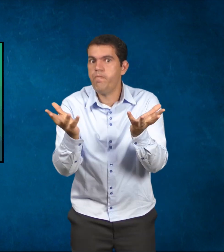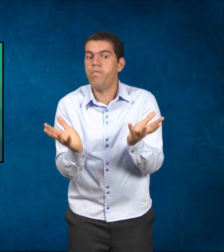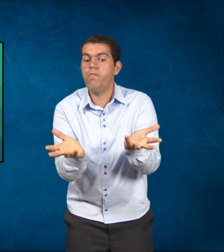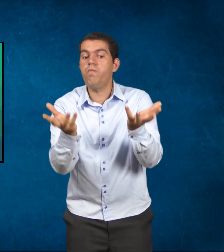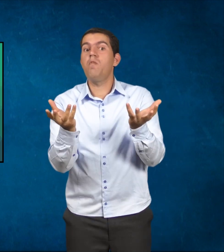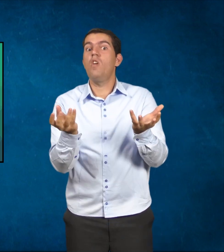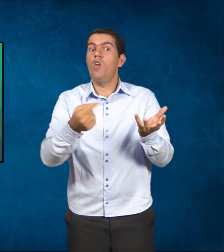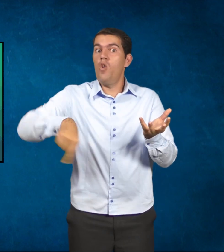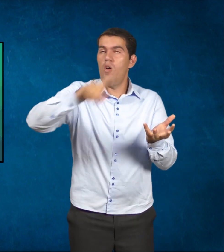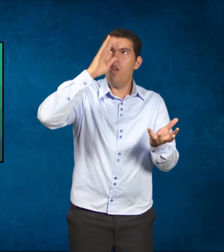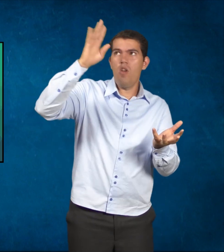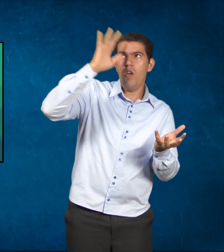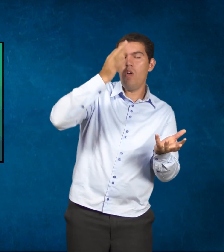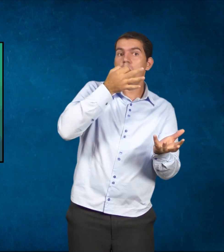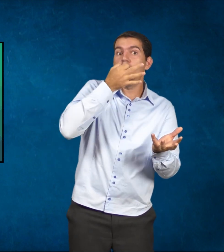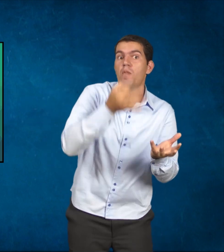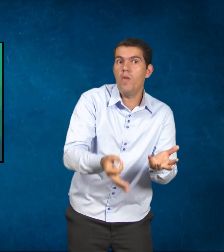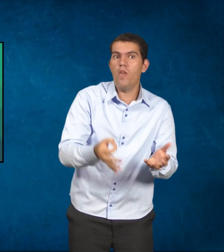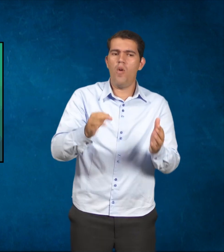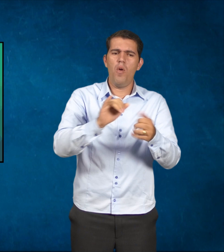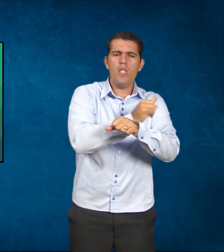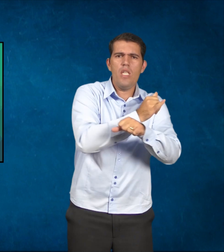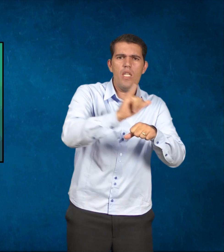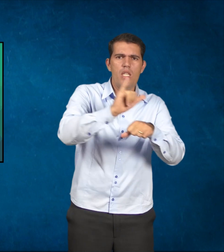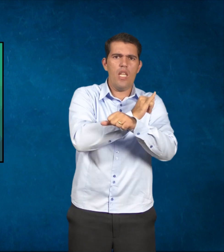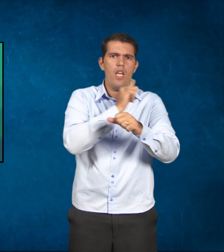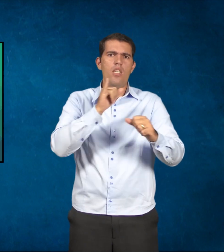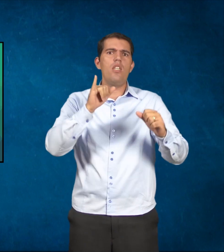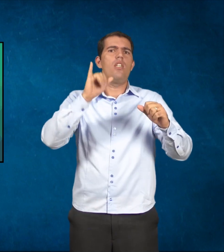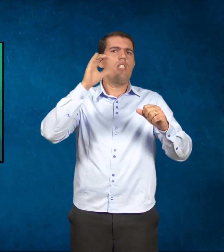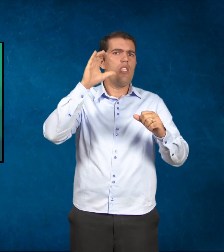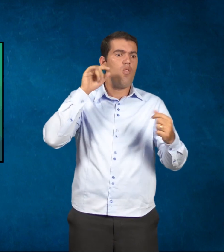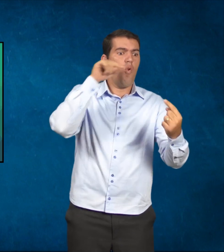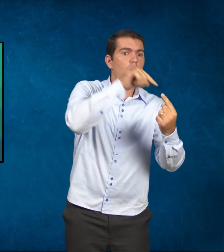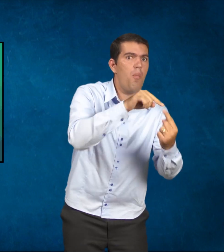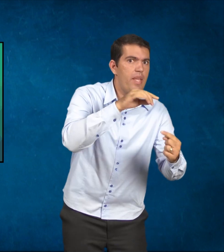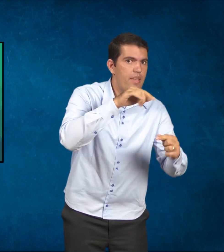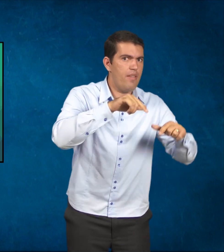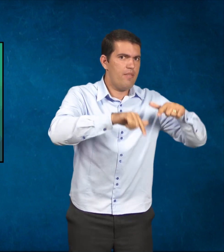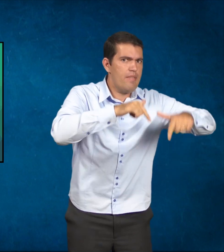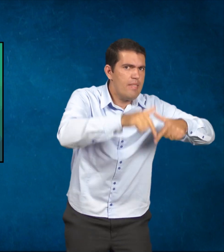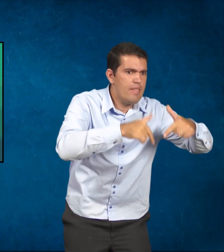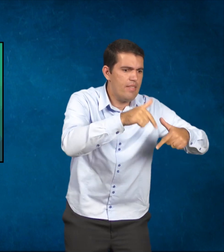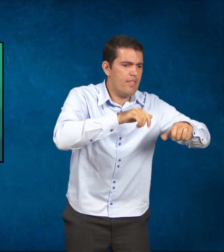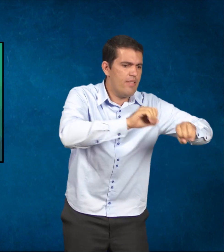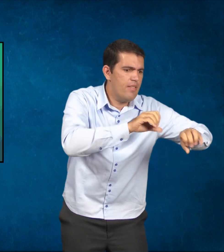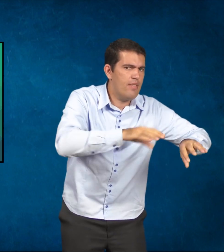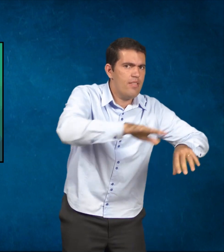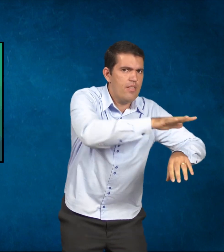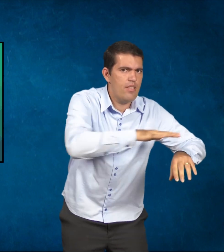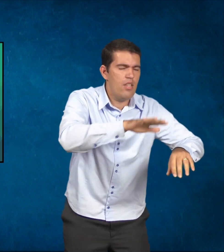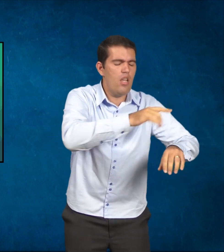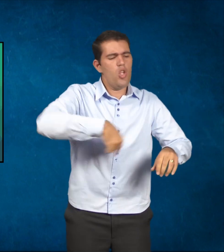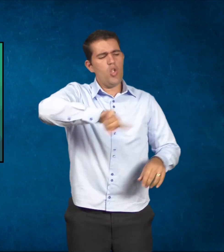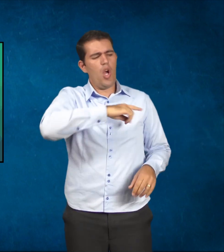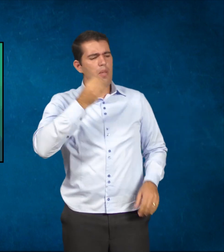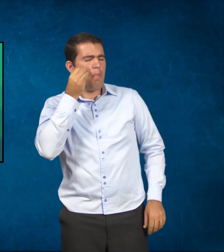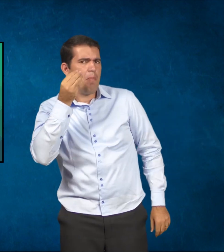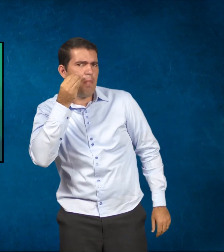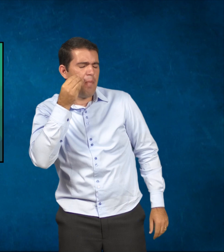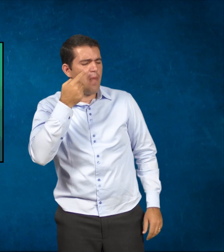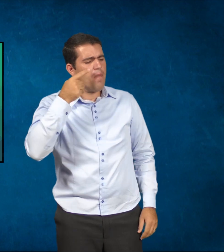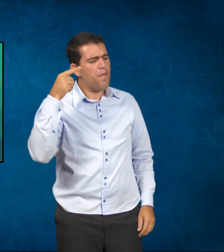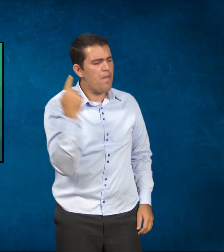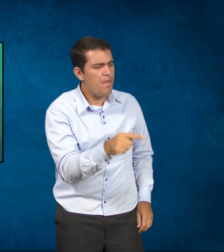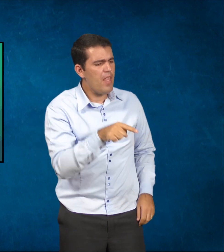crítica sobre o método científico aplicado aos trabalhos em educação. Como podemos realmente testar e